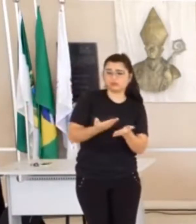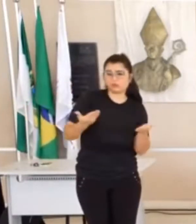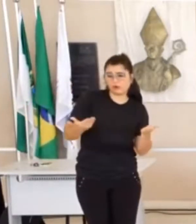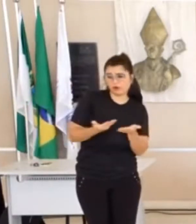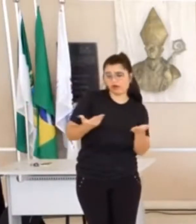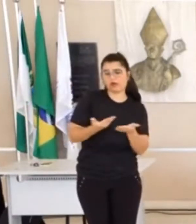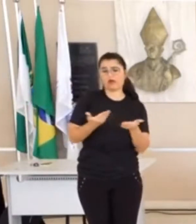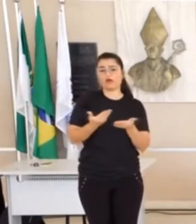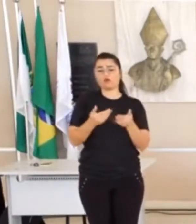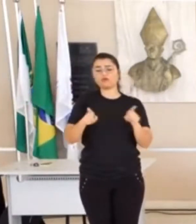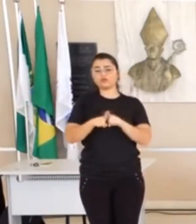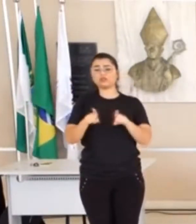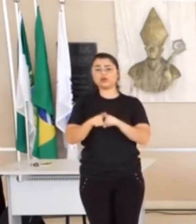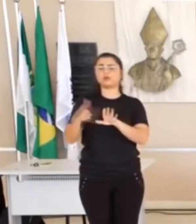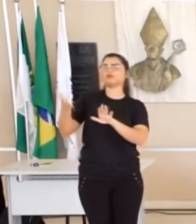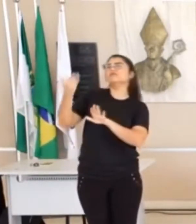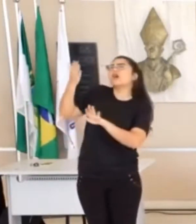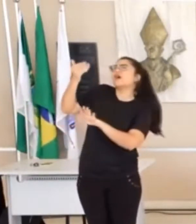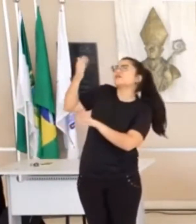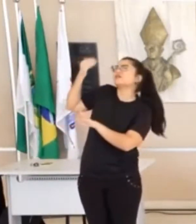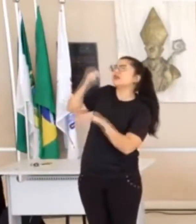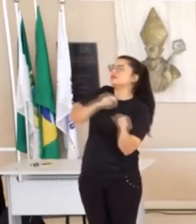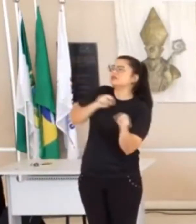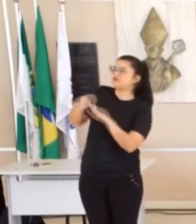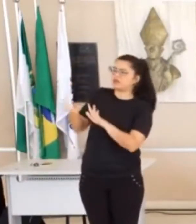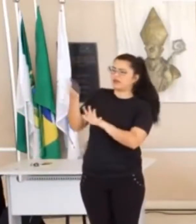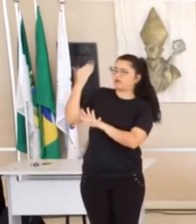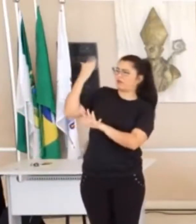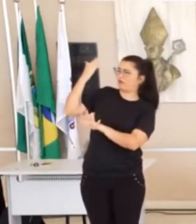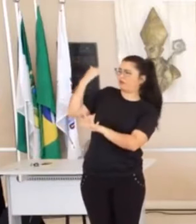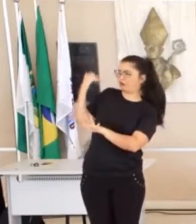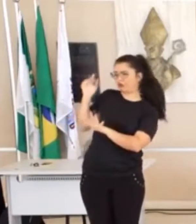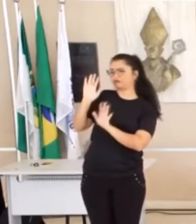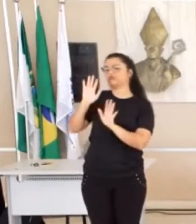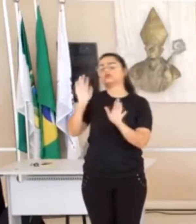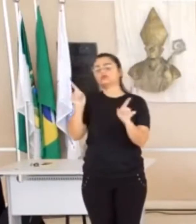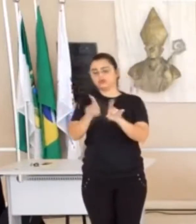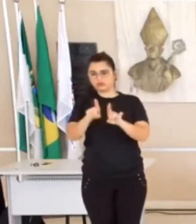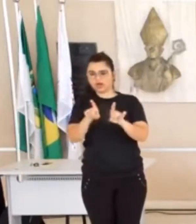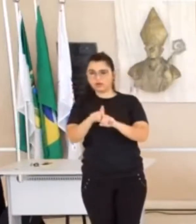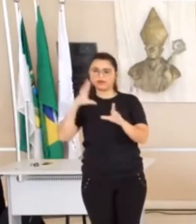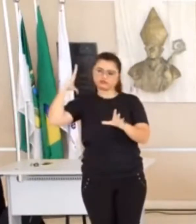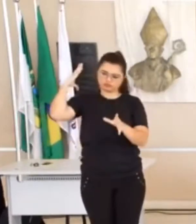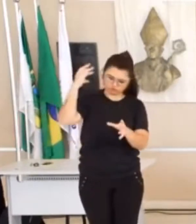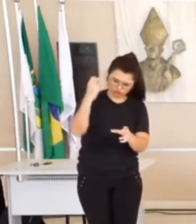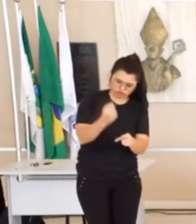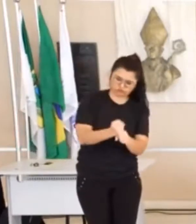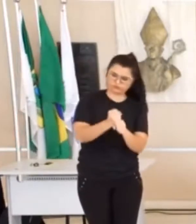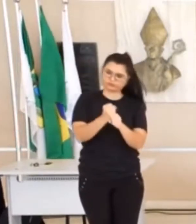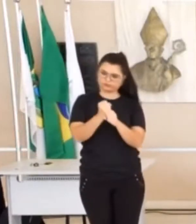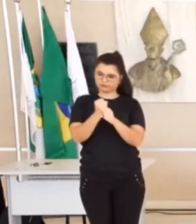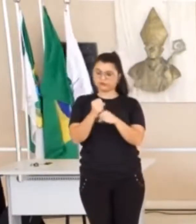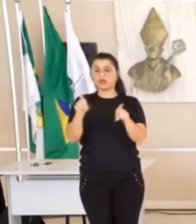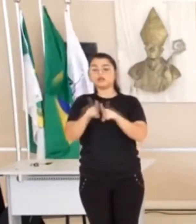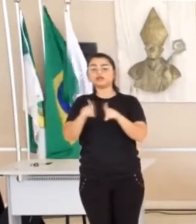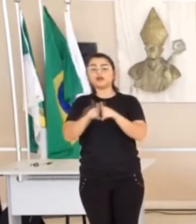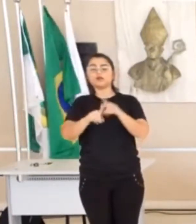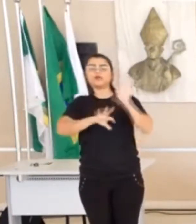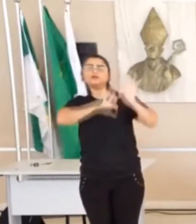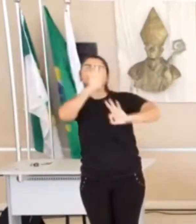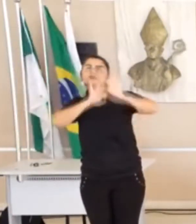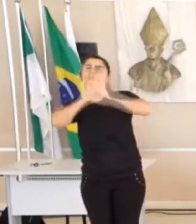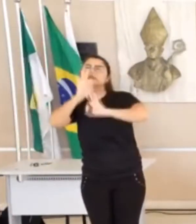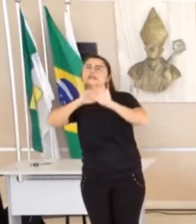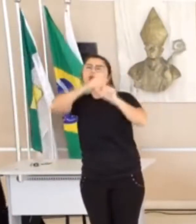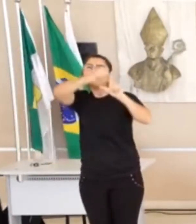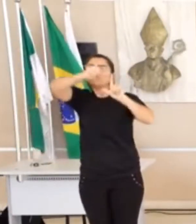terem iniciado sintomas em semanas anteriores. Em decorrência disso, analisando o cenário epidemiológico, hoje a gente consegue